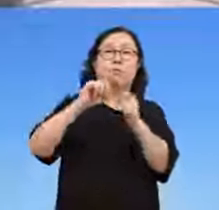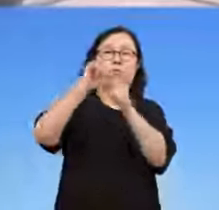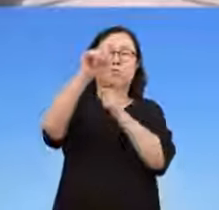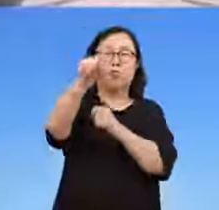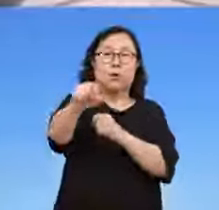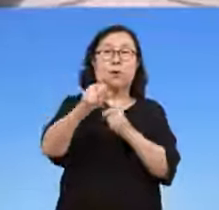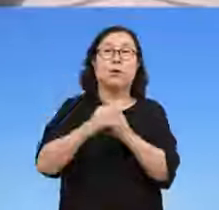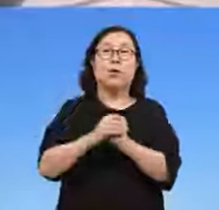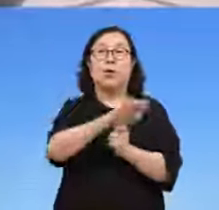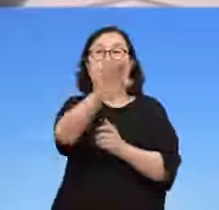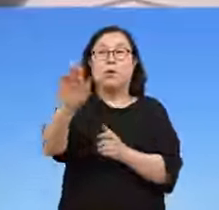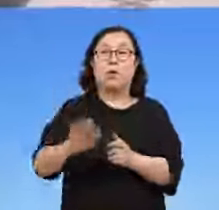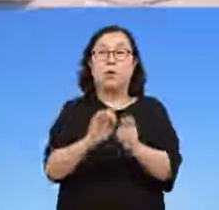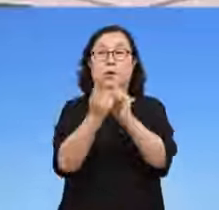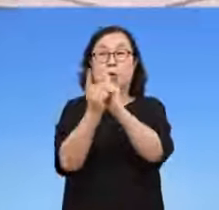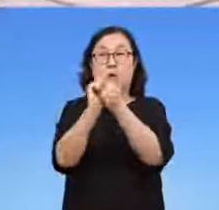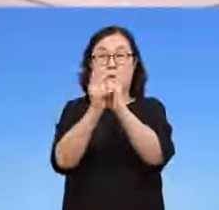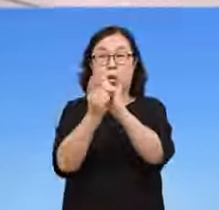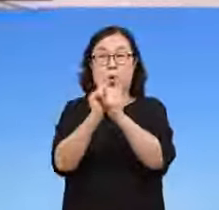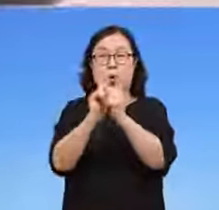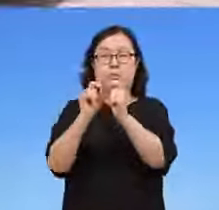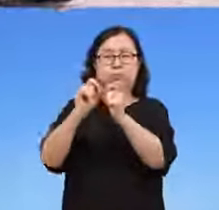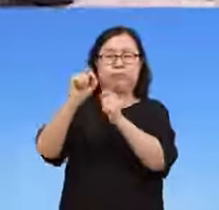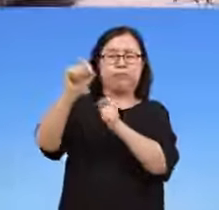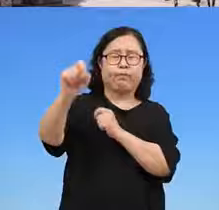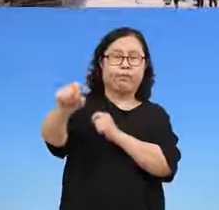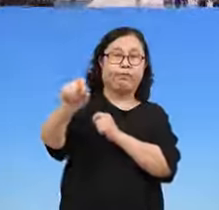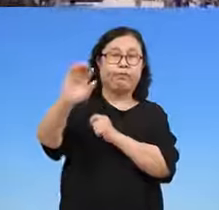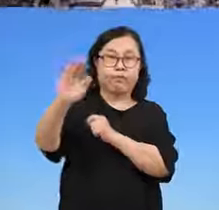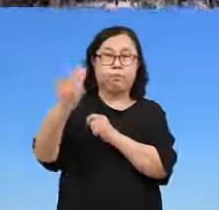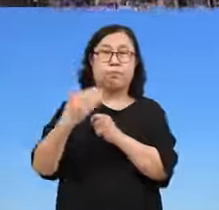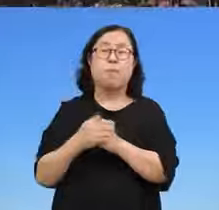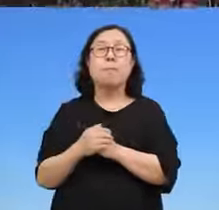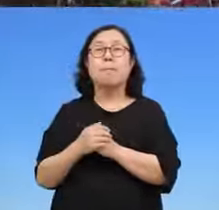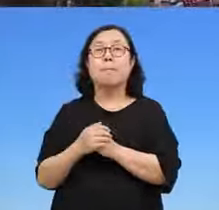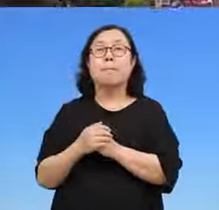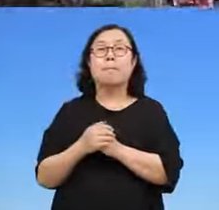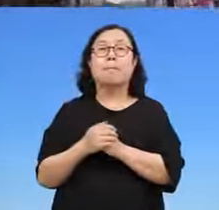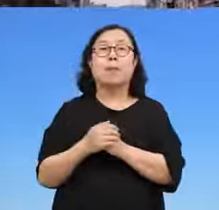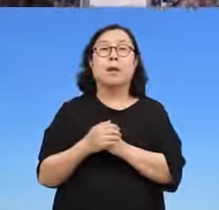코로나19가 장기화되면서 우리는 서로에게서 멀어져 갔습니다.